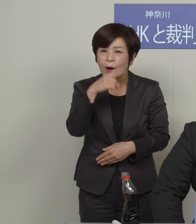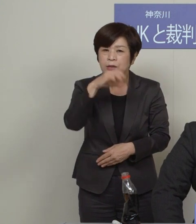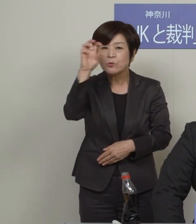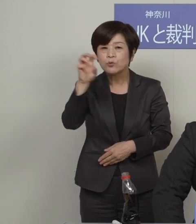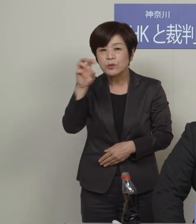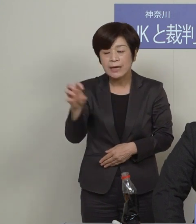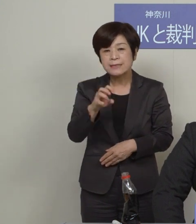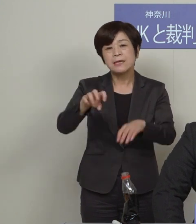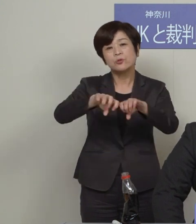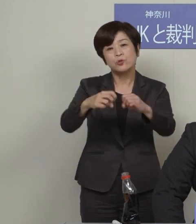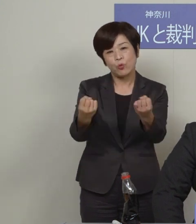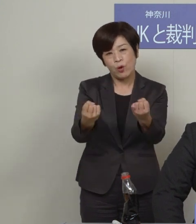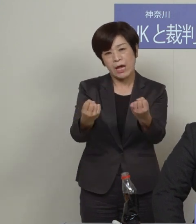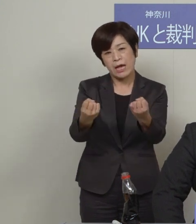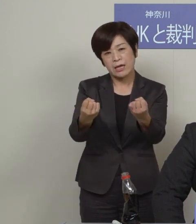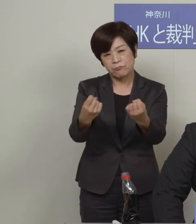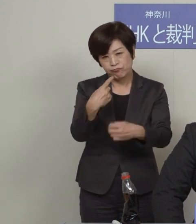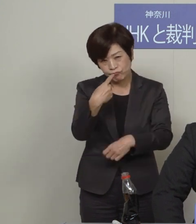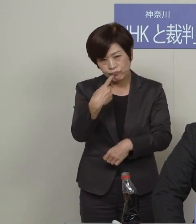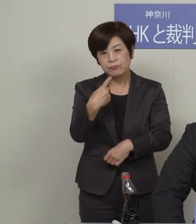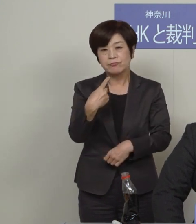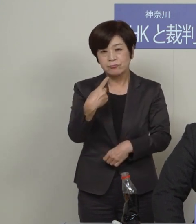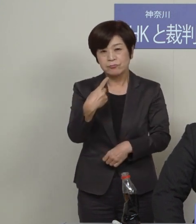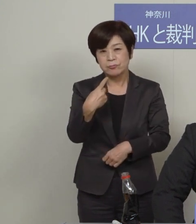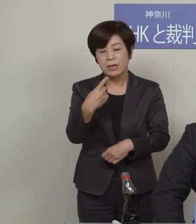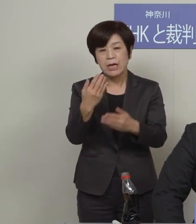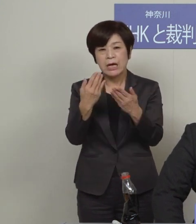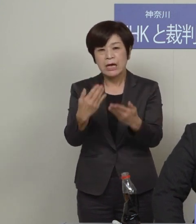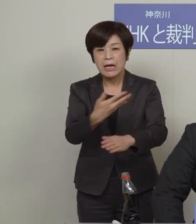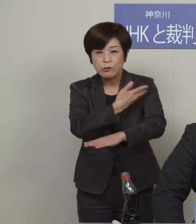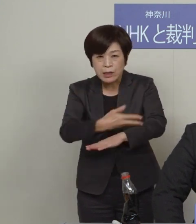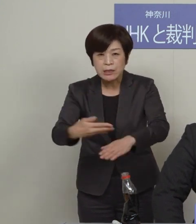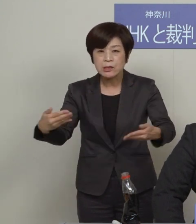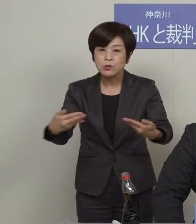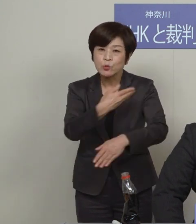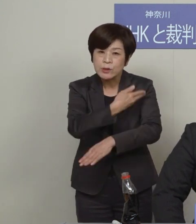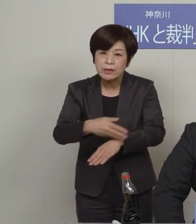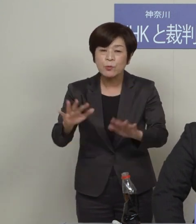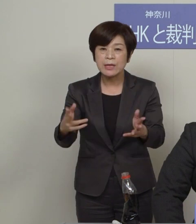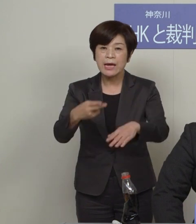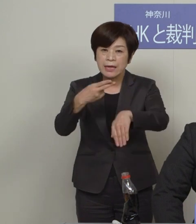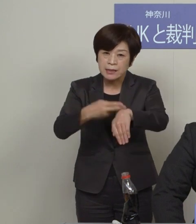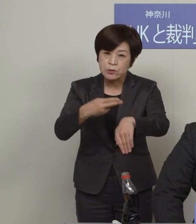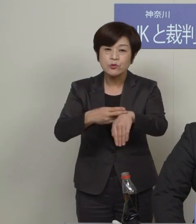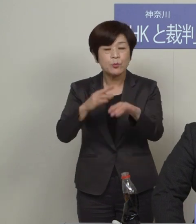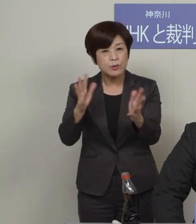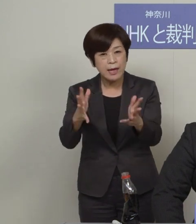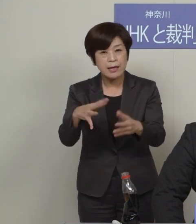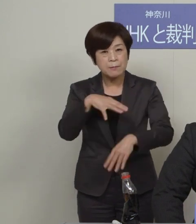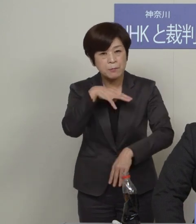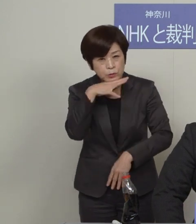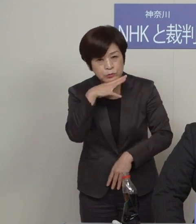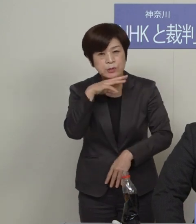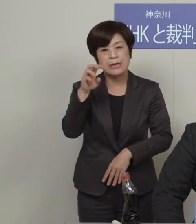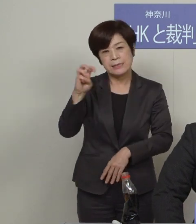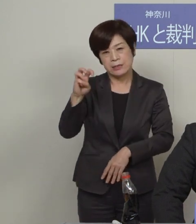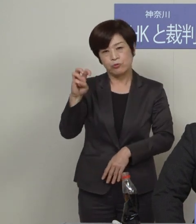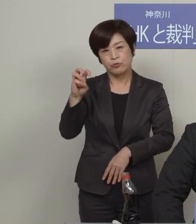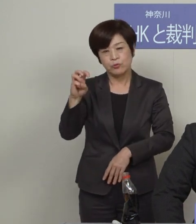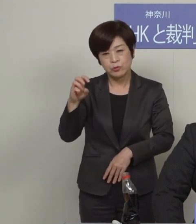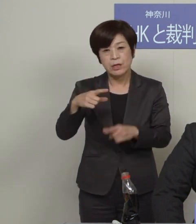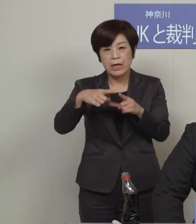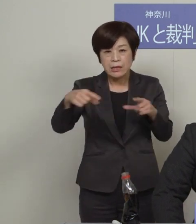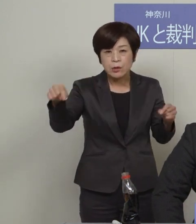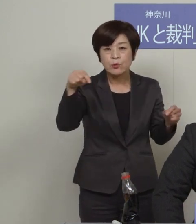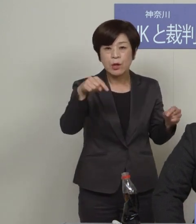害者、職歴もなく学歴もなくスキルもなく年を食った人間は日本